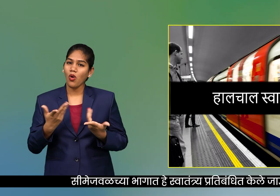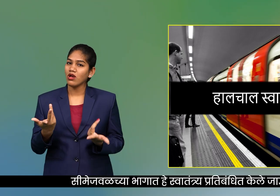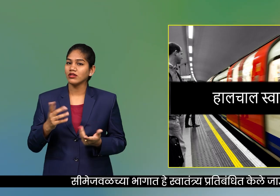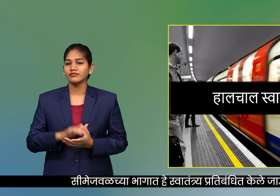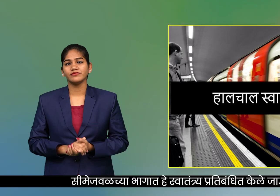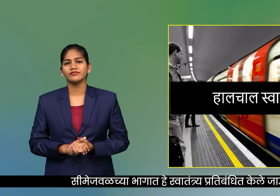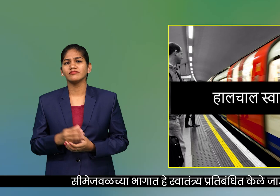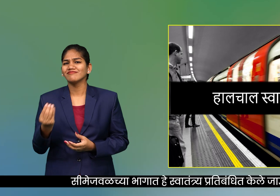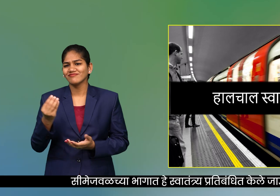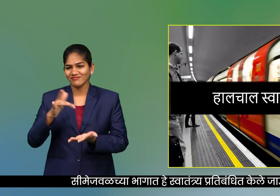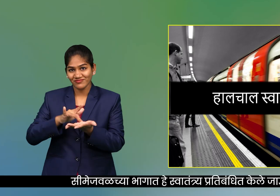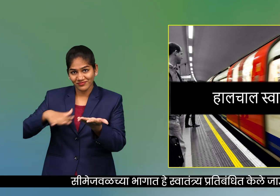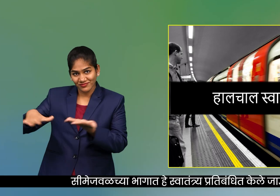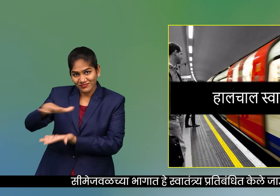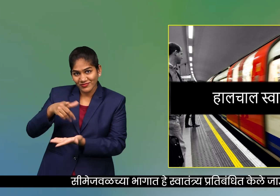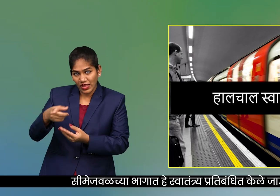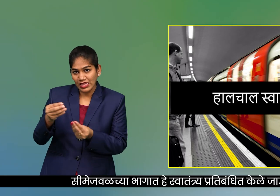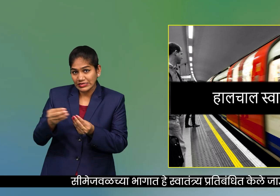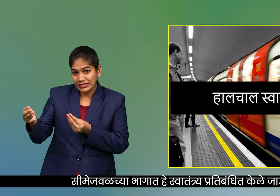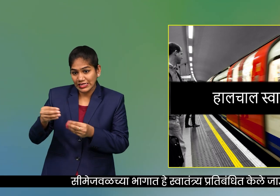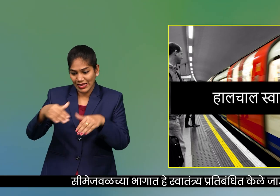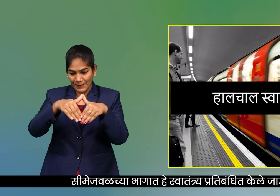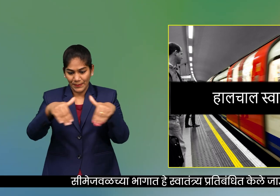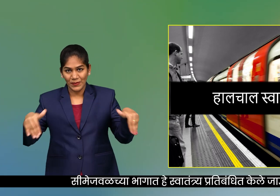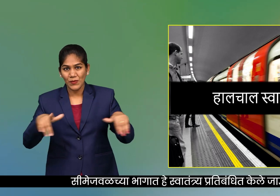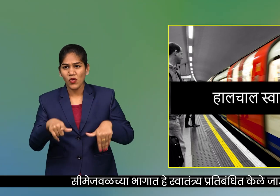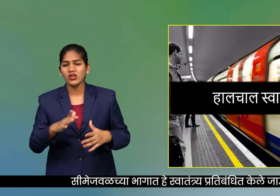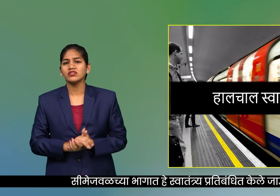सीमेजवळच्या भागात हे स्वातंत्र्य प्रतिबंधित केले जाऊ शकते.